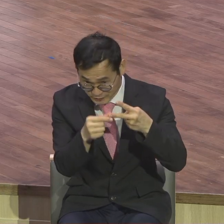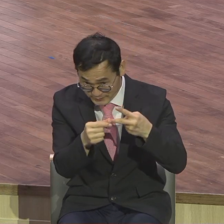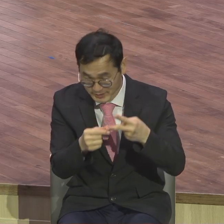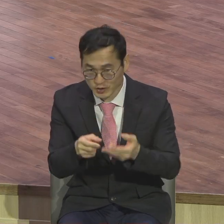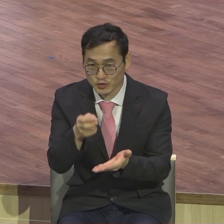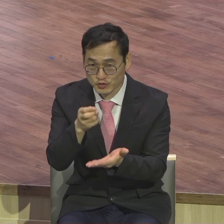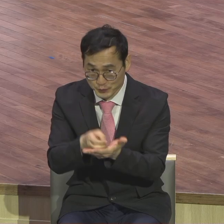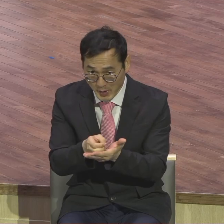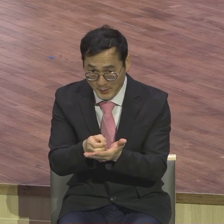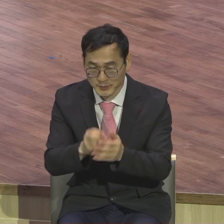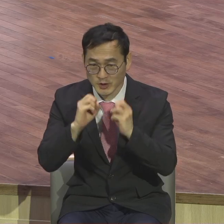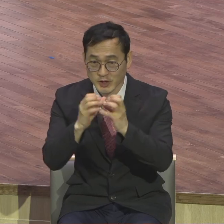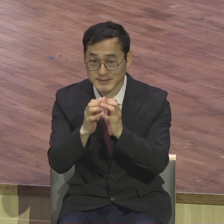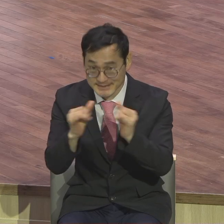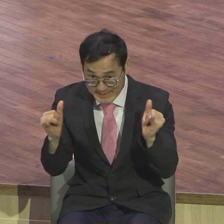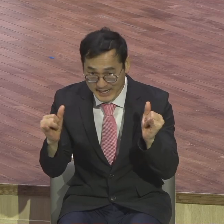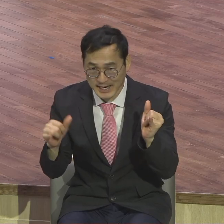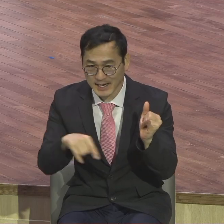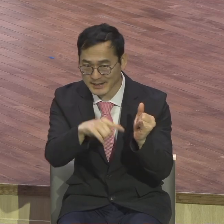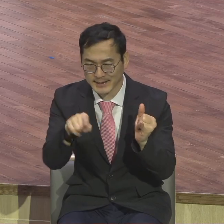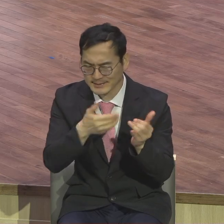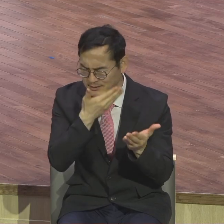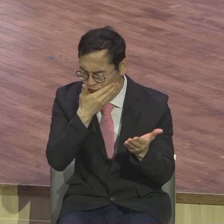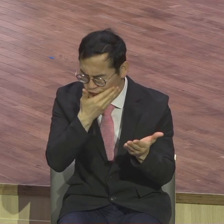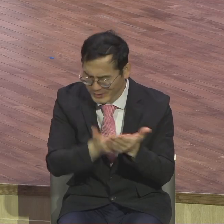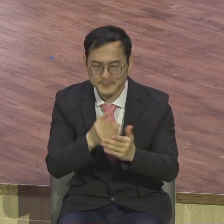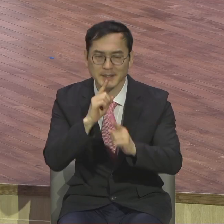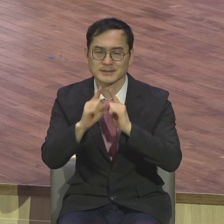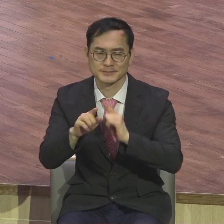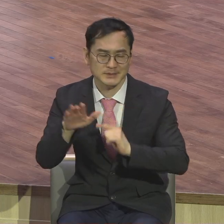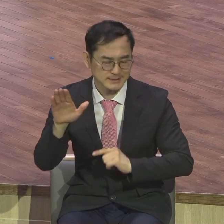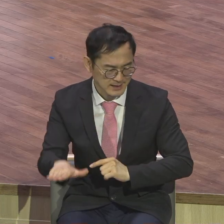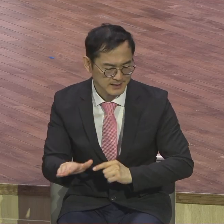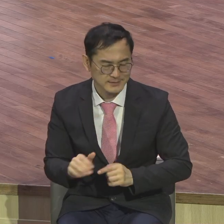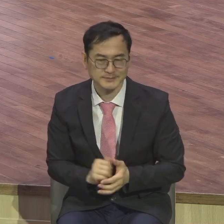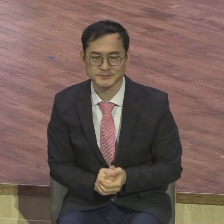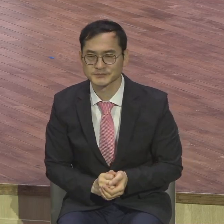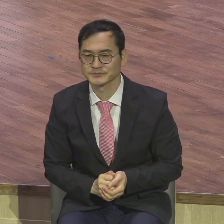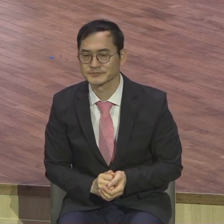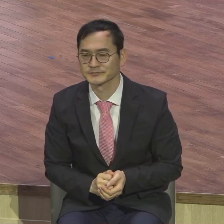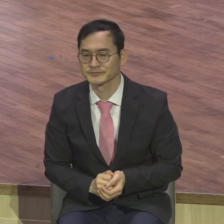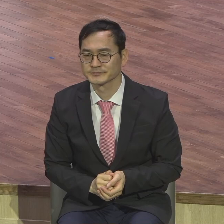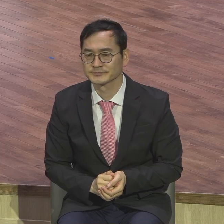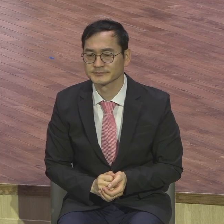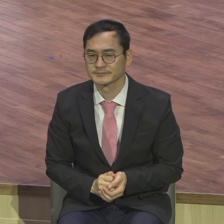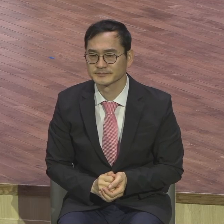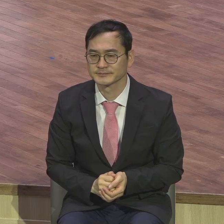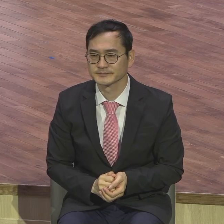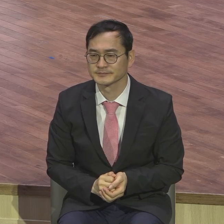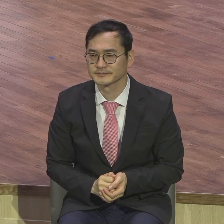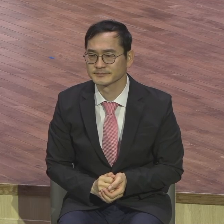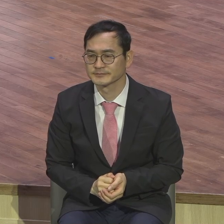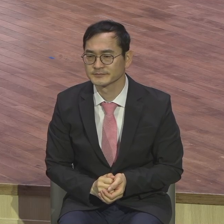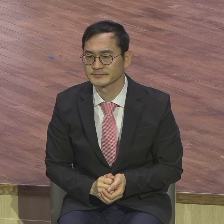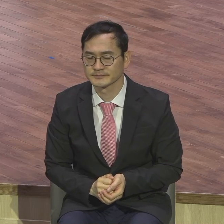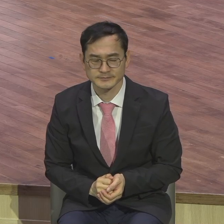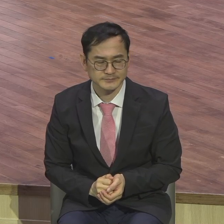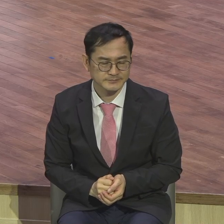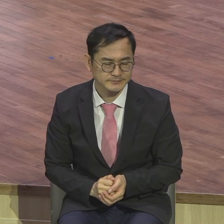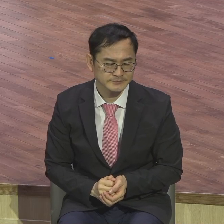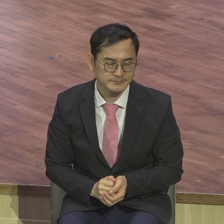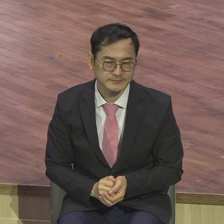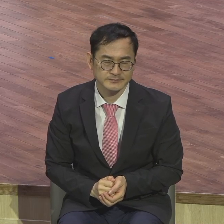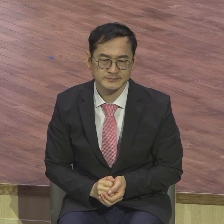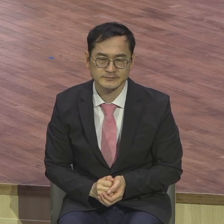선지자의 강령이니라 예수님은 하나님을 사랑한 자의 삶이 궁극적으로